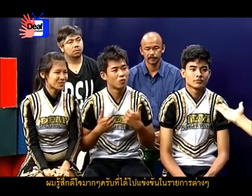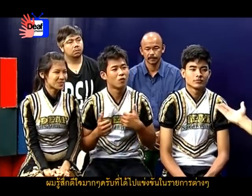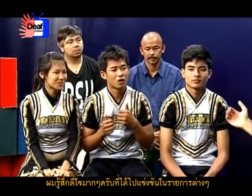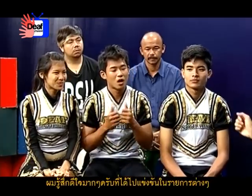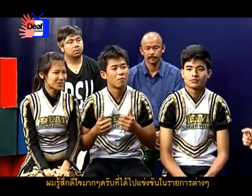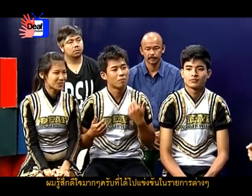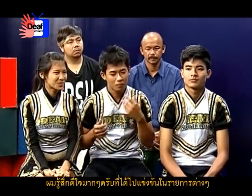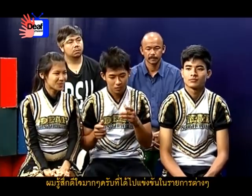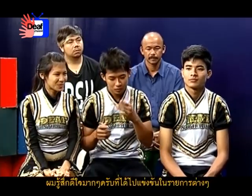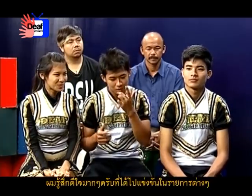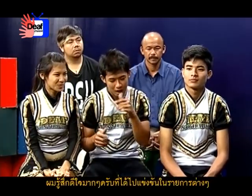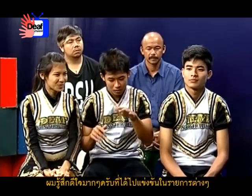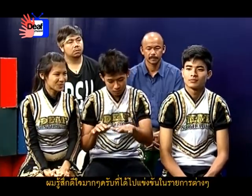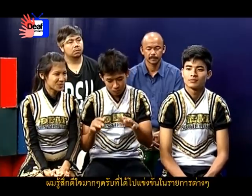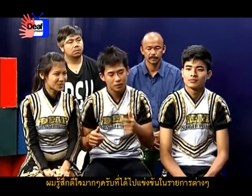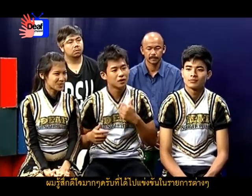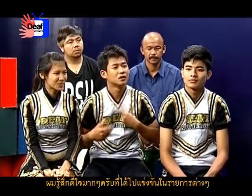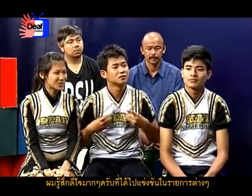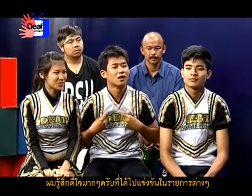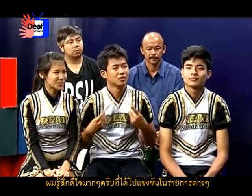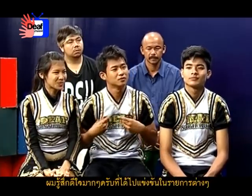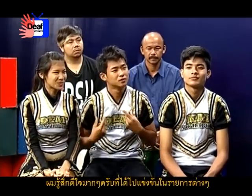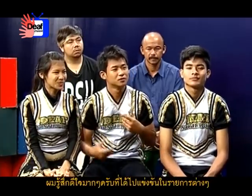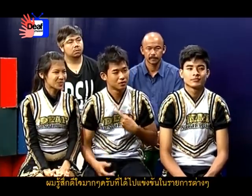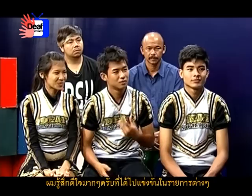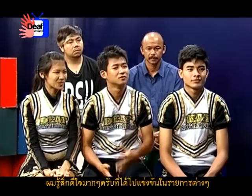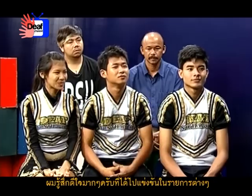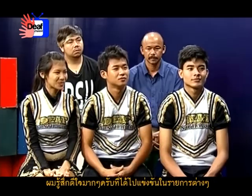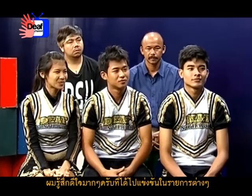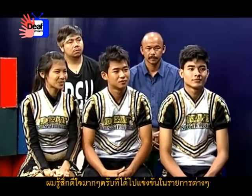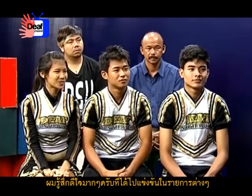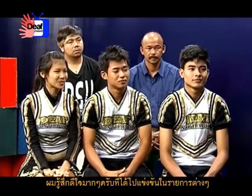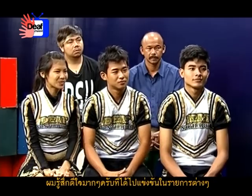ผมรู้สึกดีใจมากๆครับที่ได้ไปแข่งขันในรายการต่างๆ